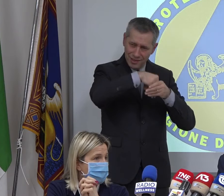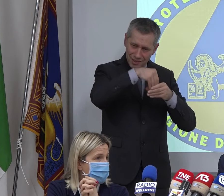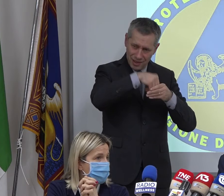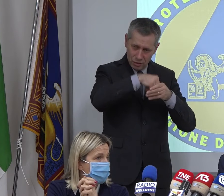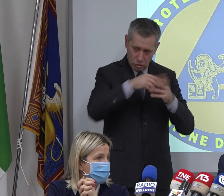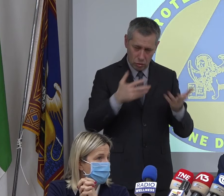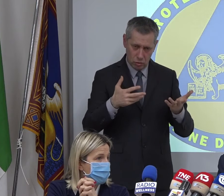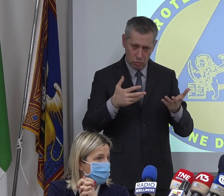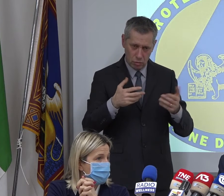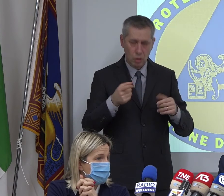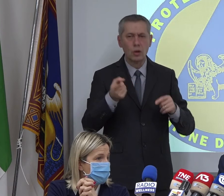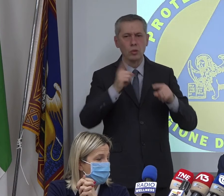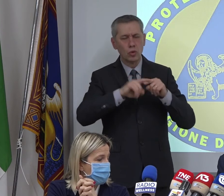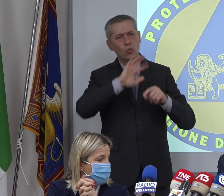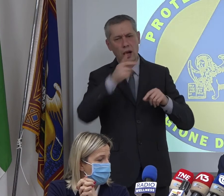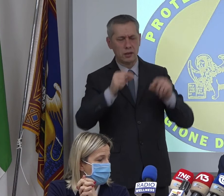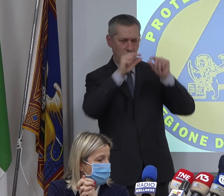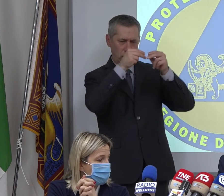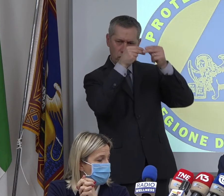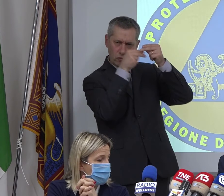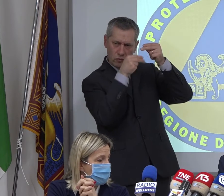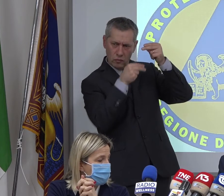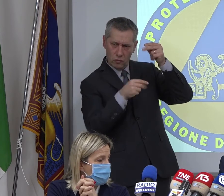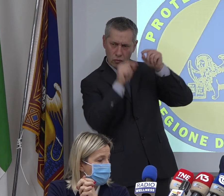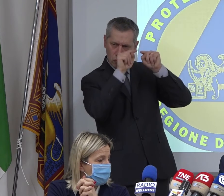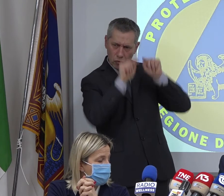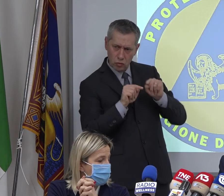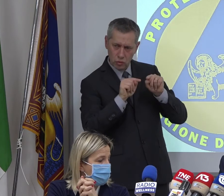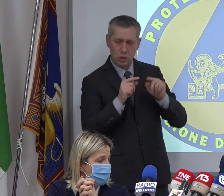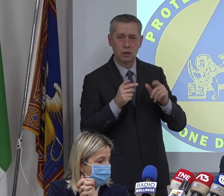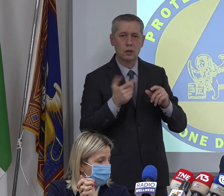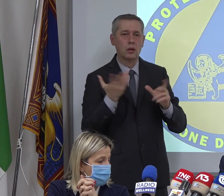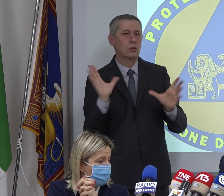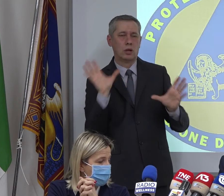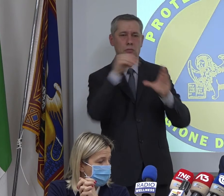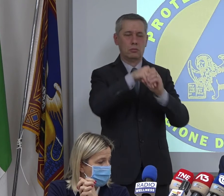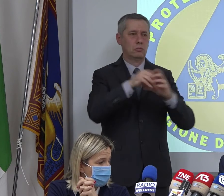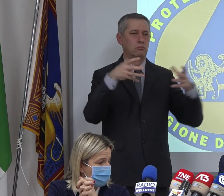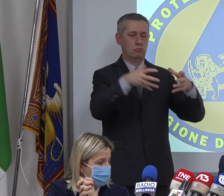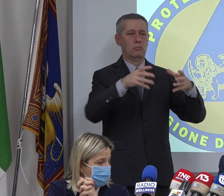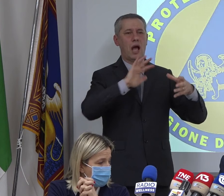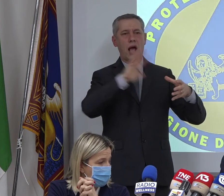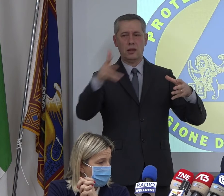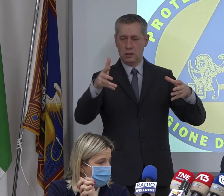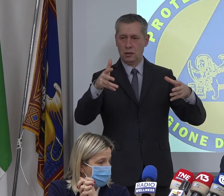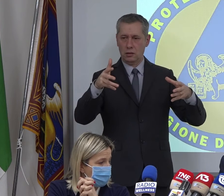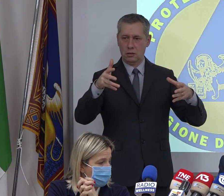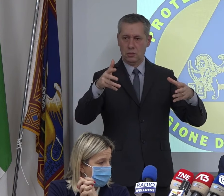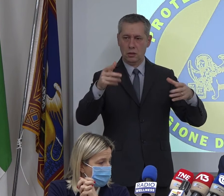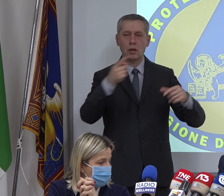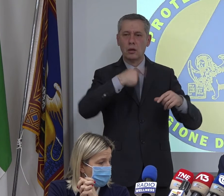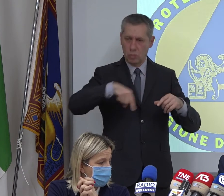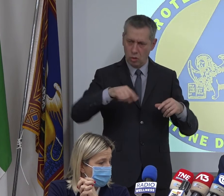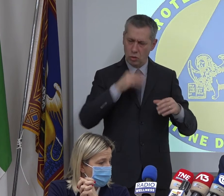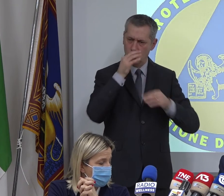L'altra voce, vado in ordine di importanza, che attualmente finisce in altro a livello nazionale, ma che noi definiamo